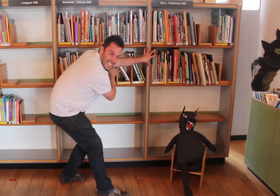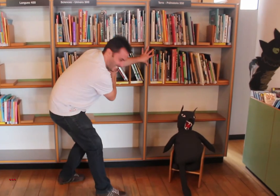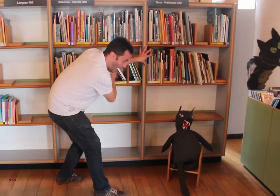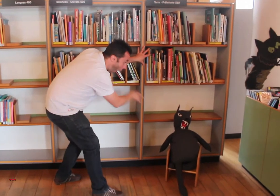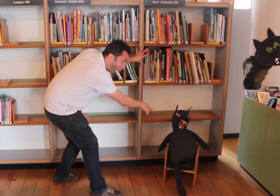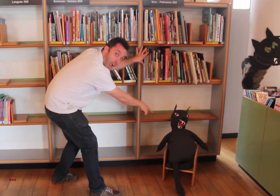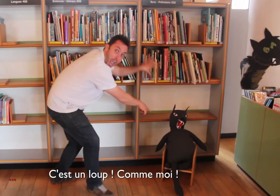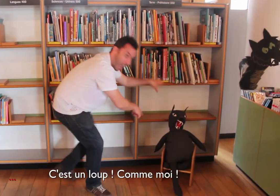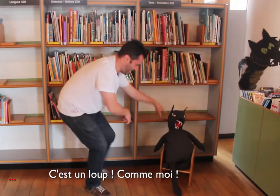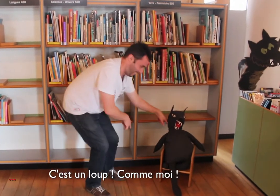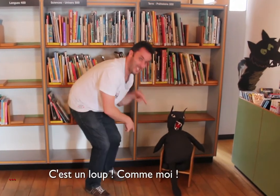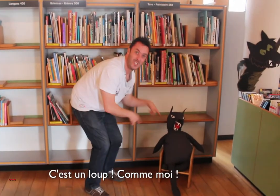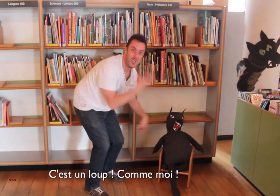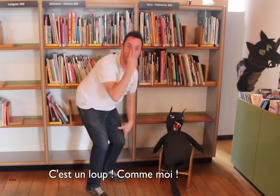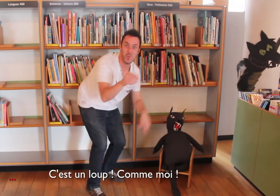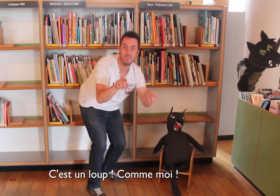C'est un loup. Comme moi.